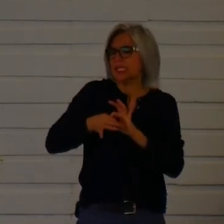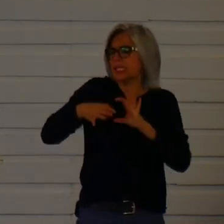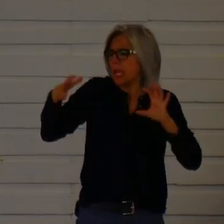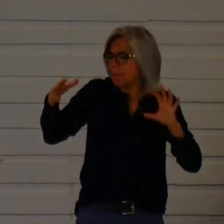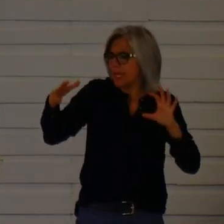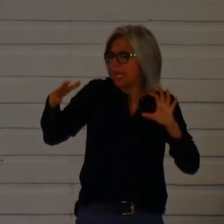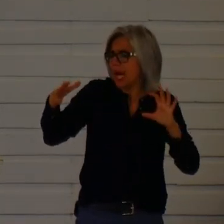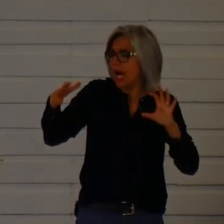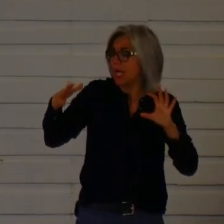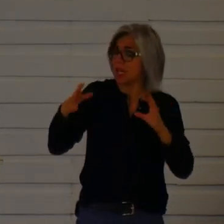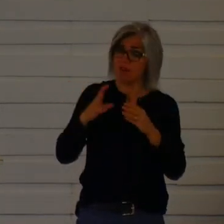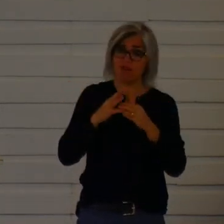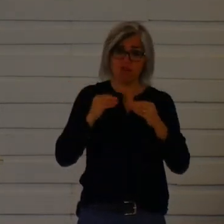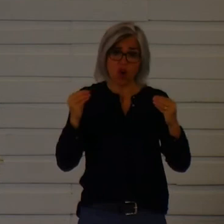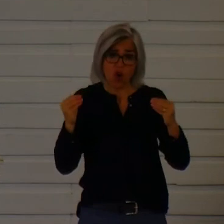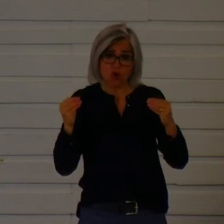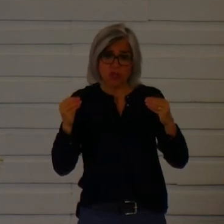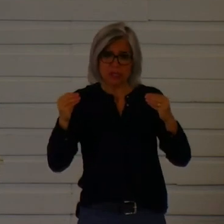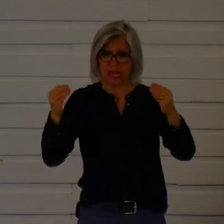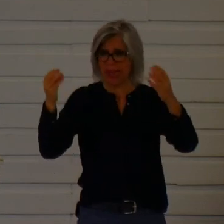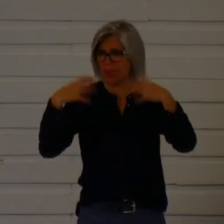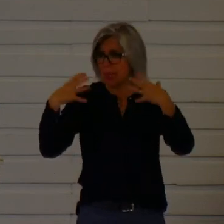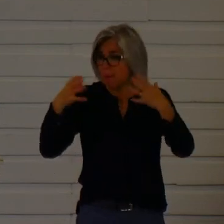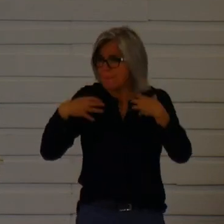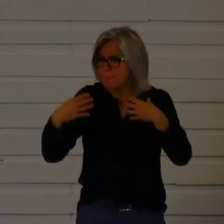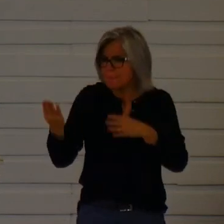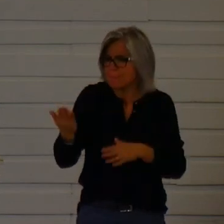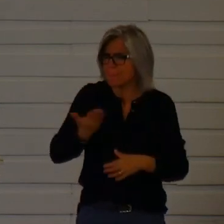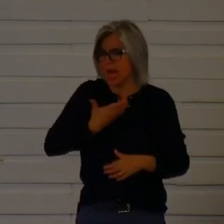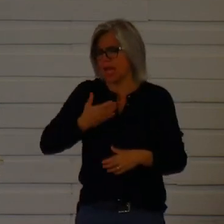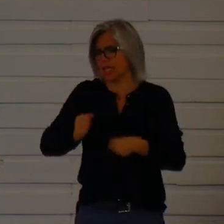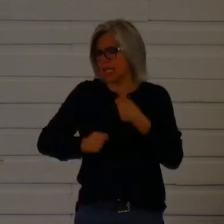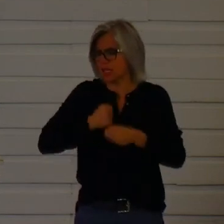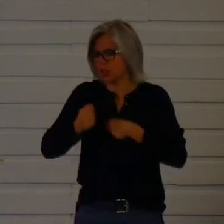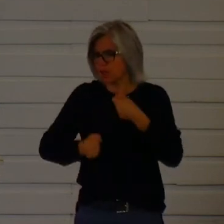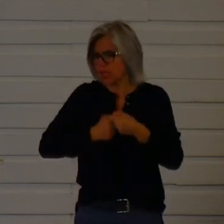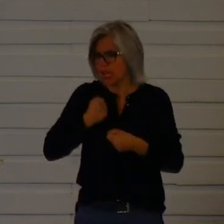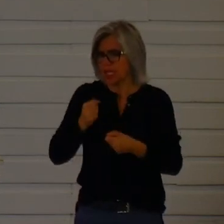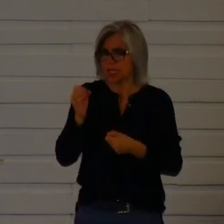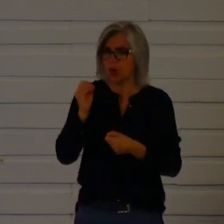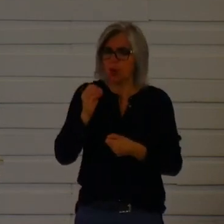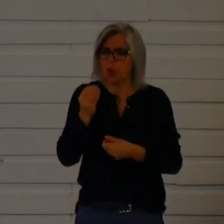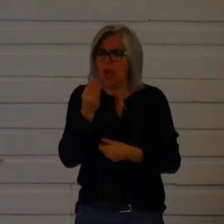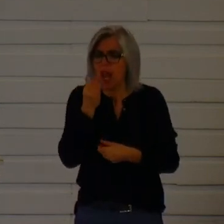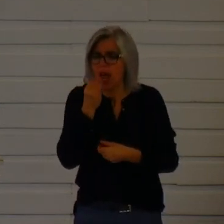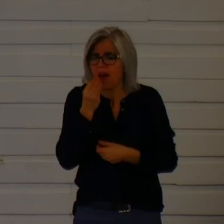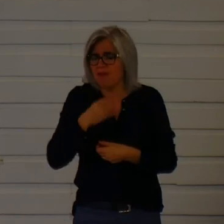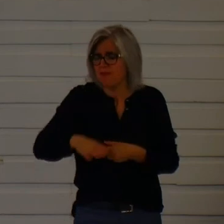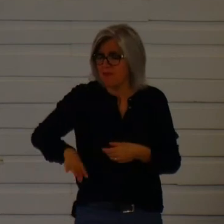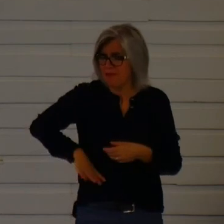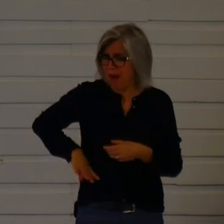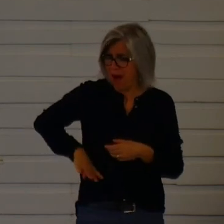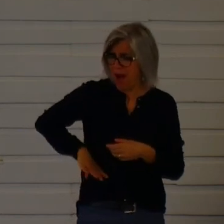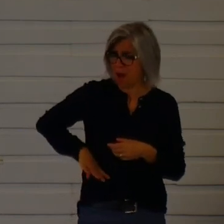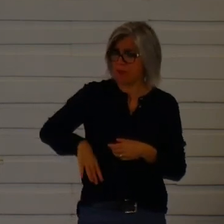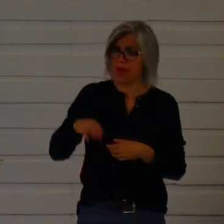la tribolazione, l'angoscia, la persecuzione, la fame, la nudità, il pericolo,